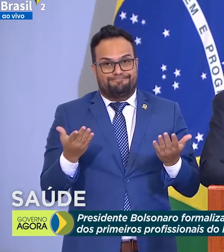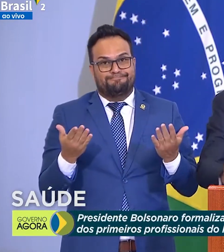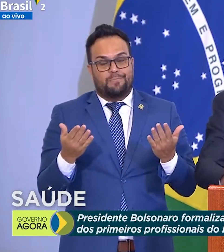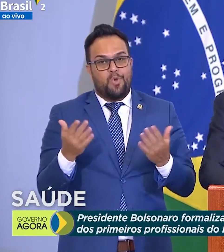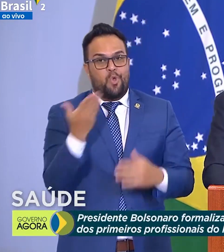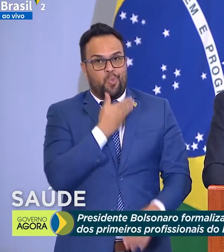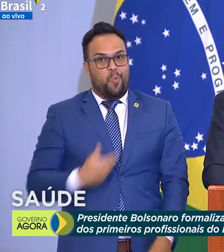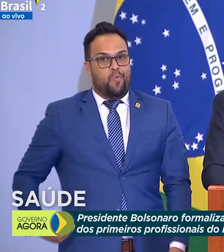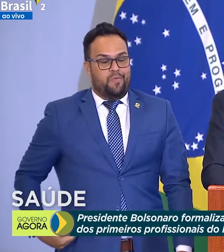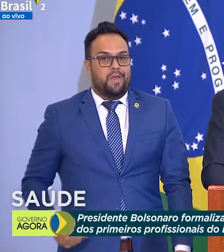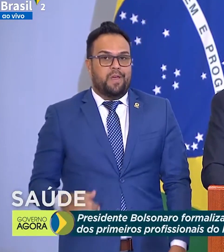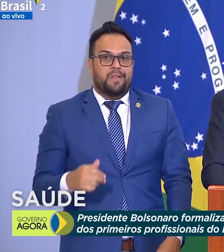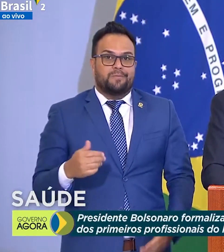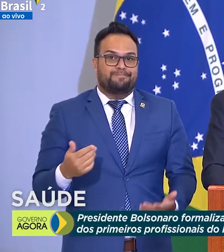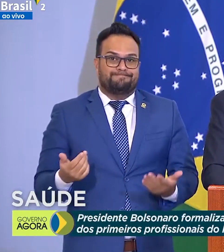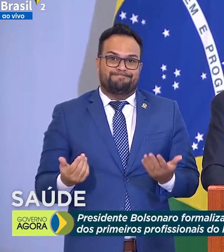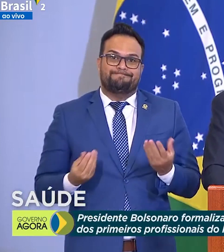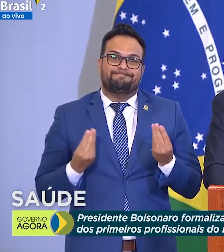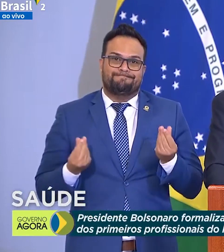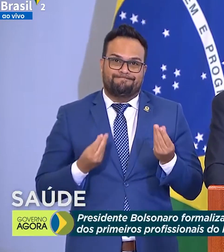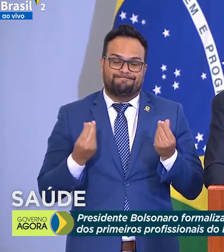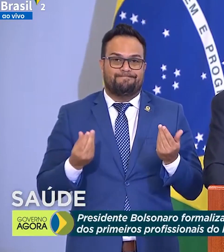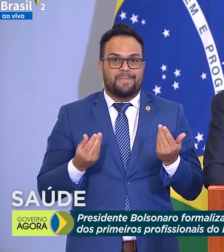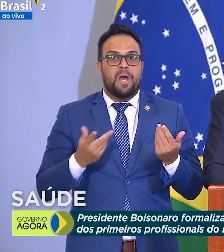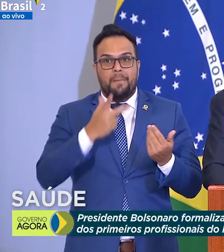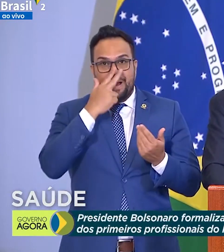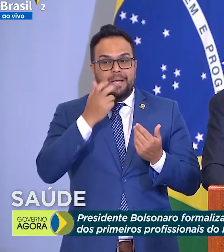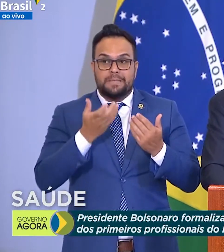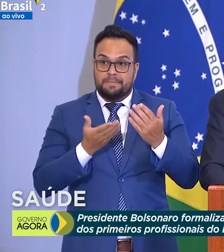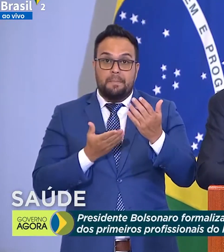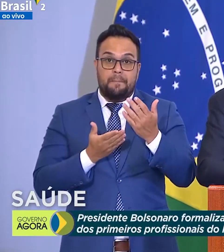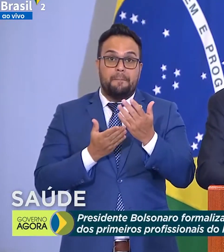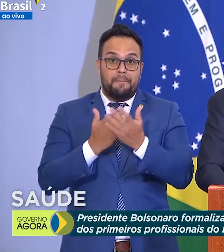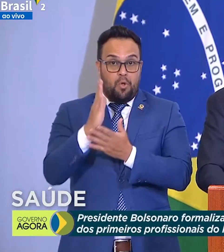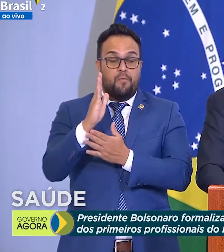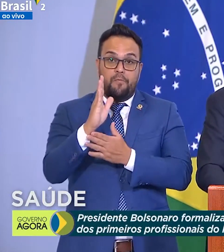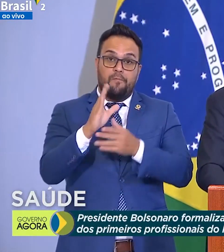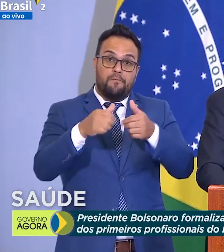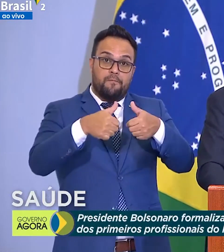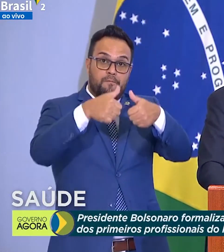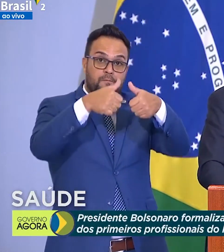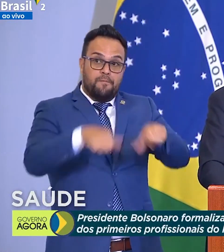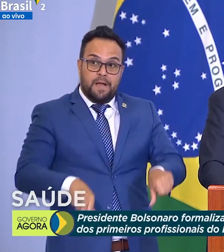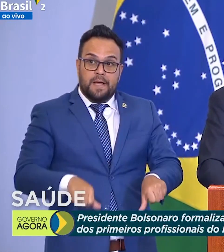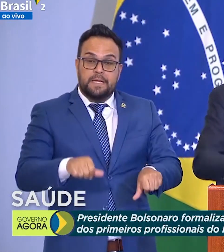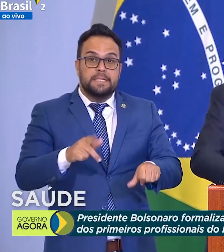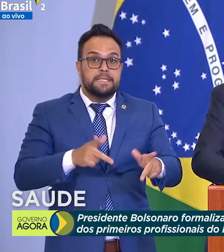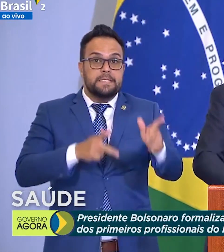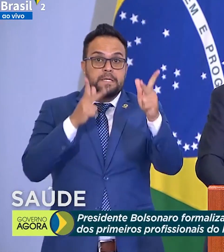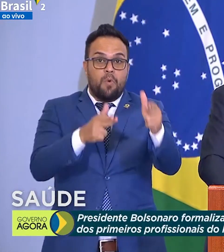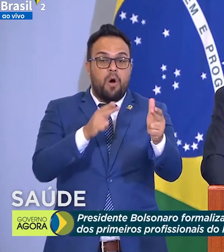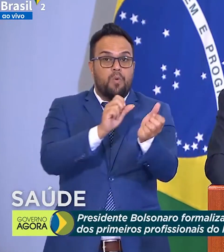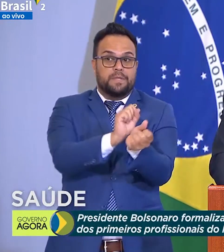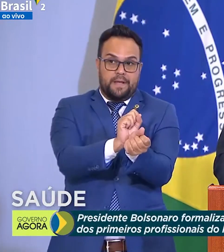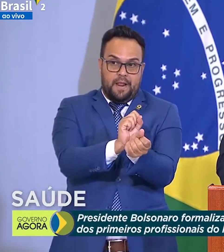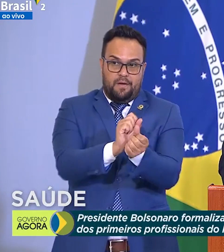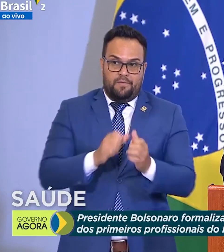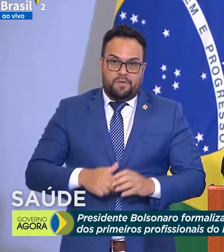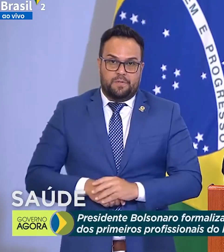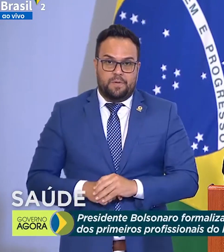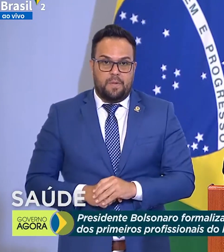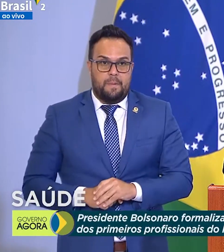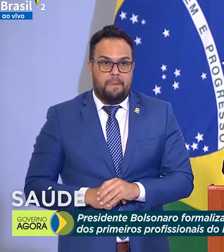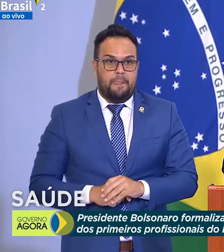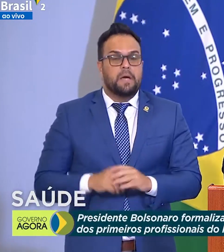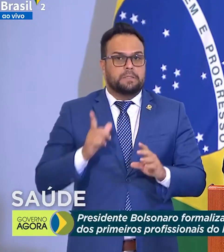foi praticamente unânime para que ficasse aqui como se escravos fossem. E no momento,